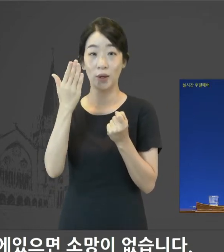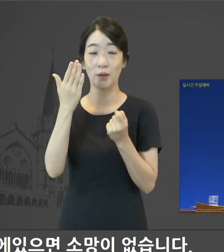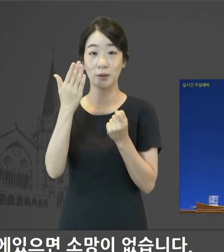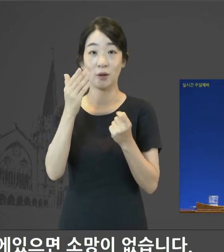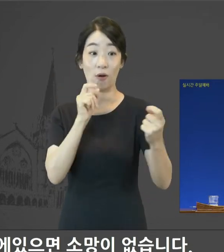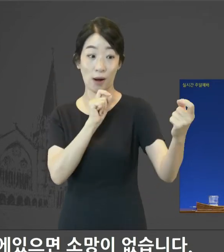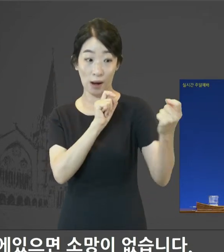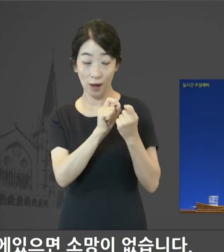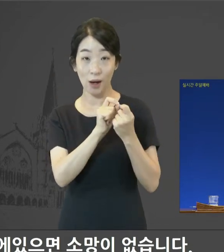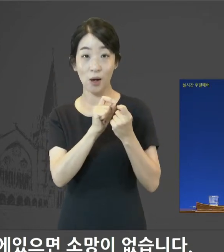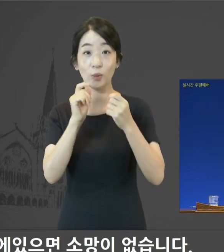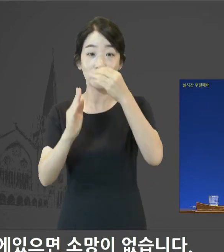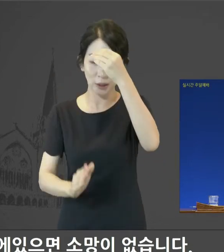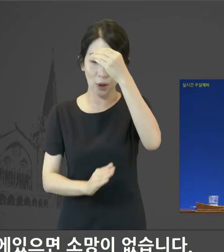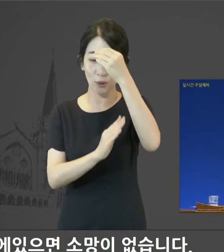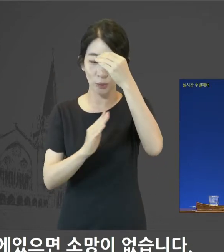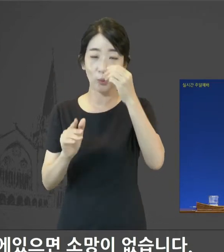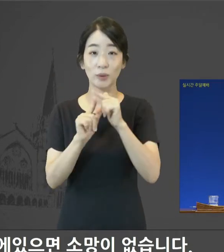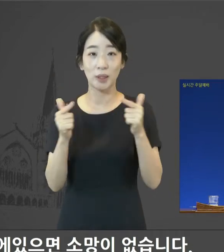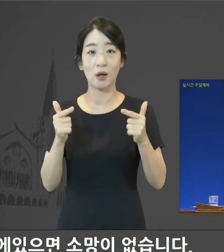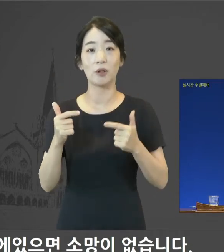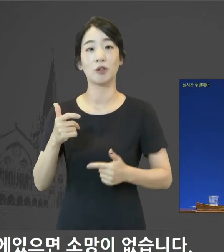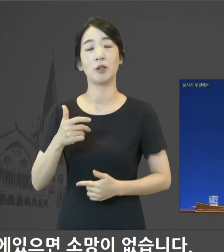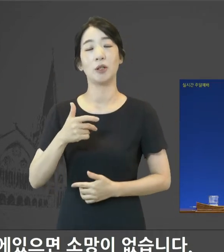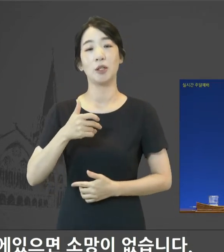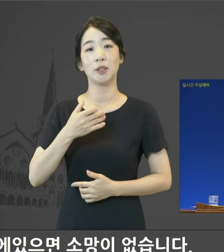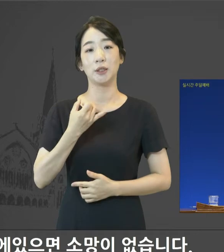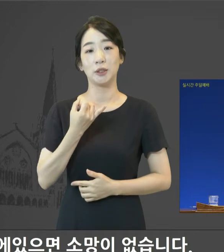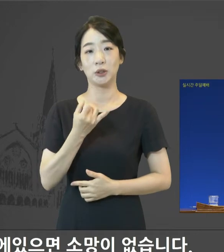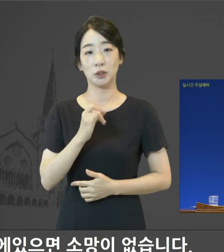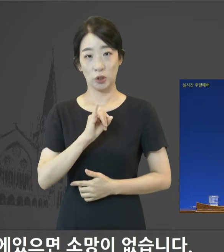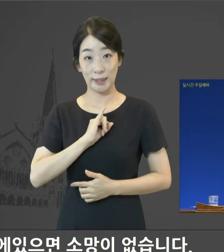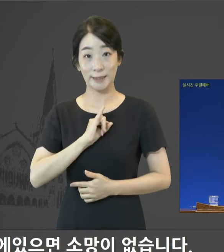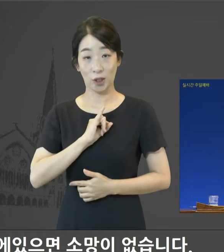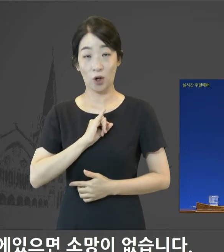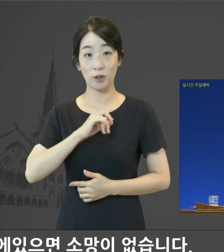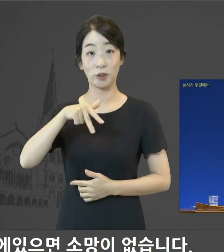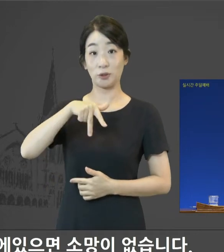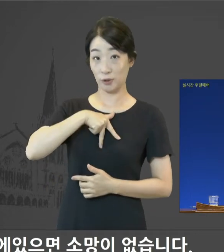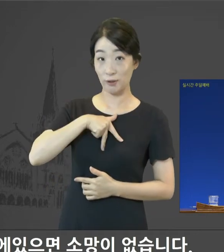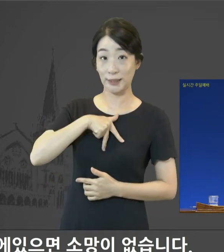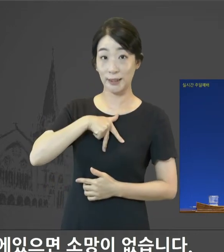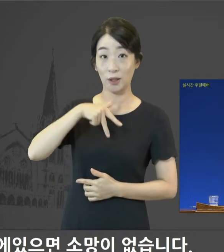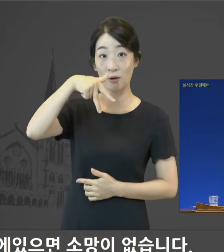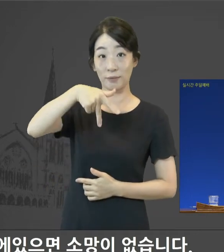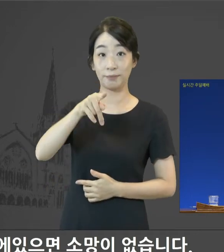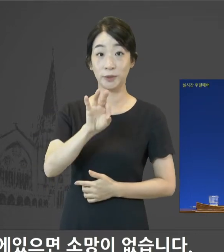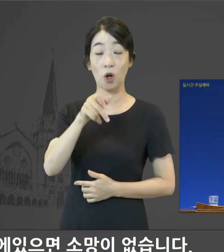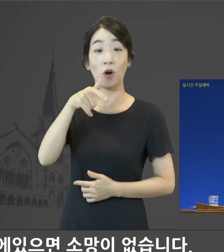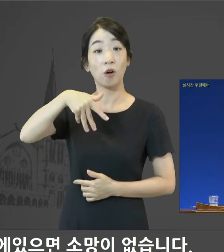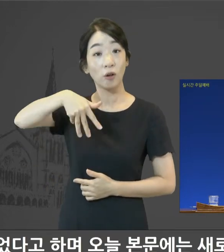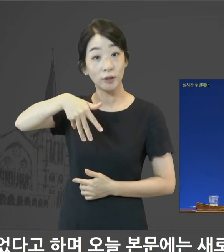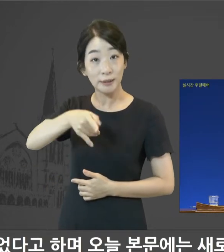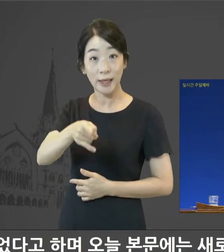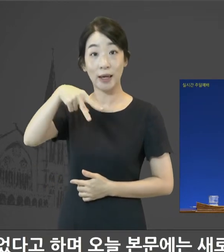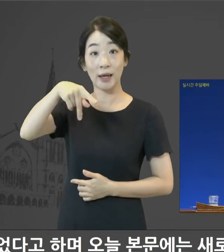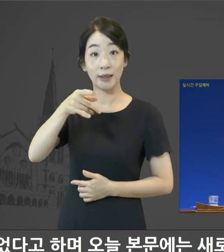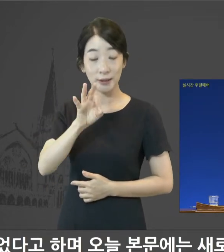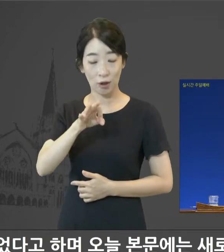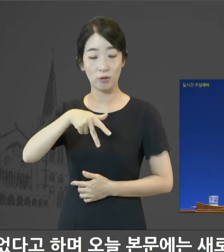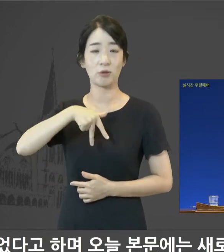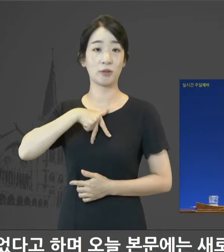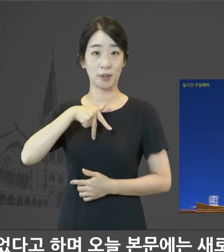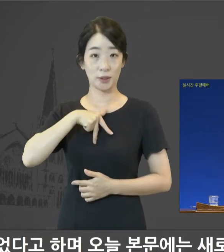가까워진 성도들의 새로운 정체성을 선포하고 있는 거죠. 외인이나 나그네가 아니다. 그러면 뭐라고 얘기합니까? 요